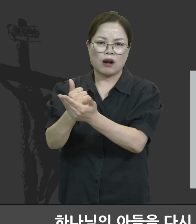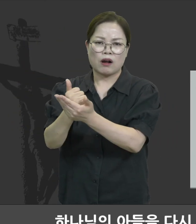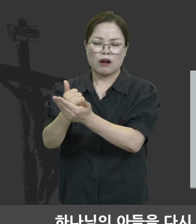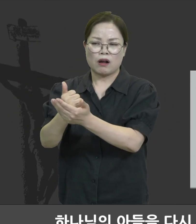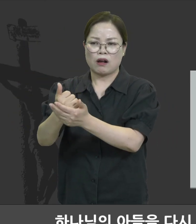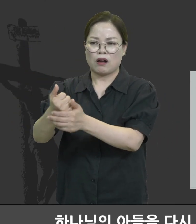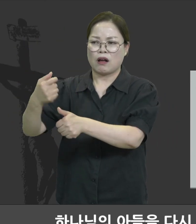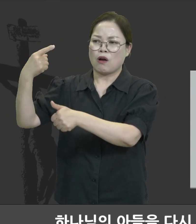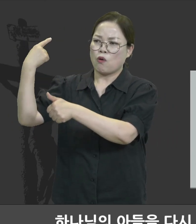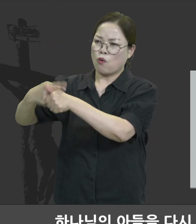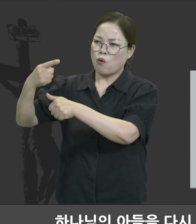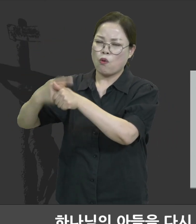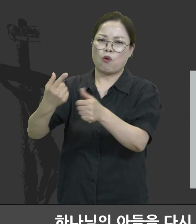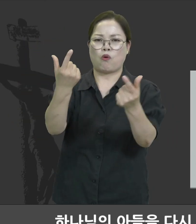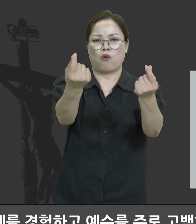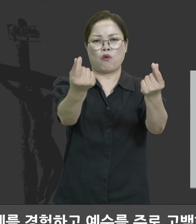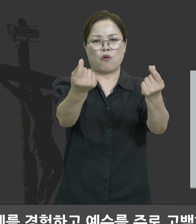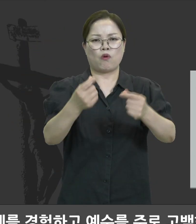드러내놓고 욕되게 함이라.